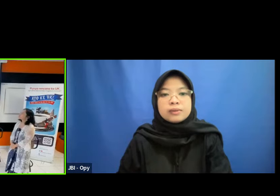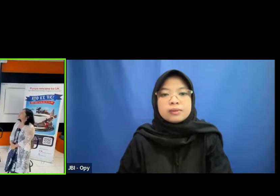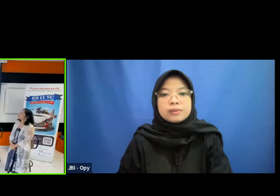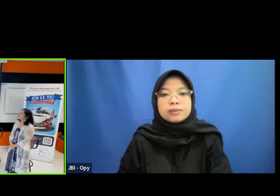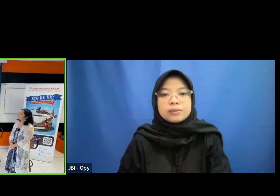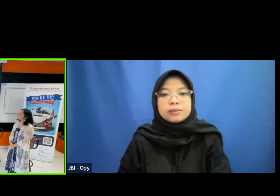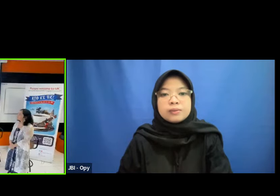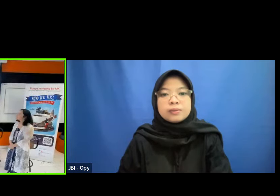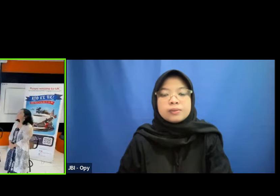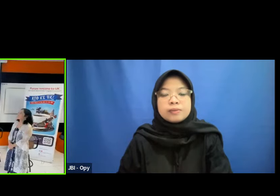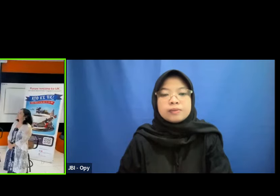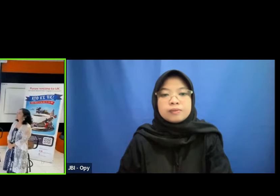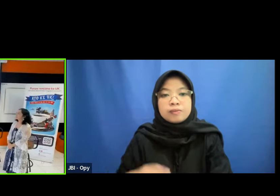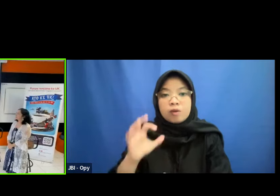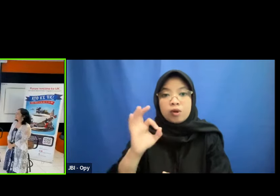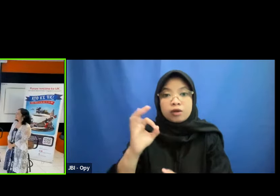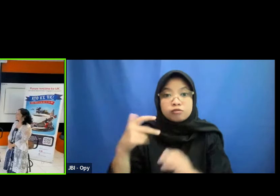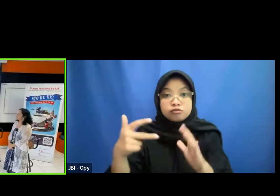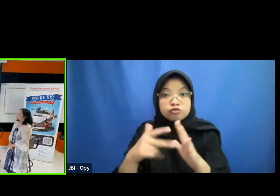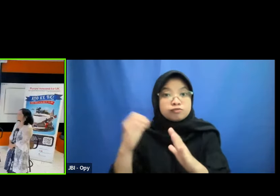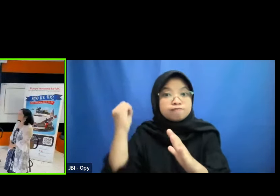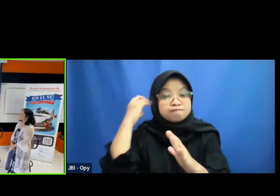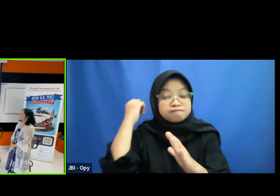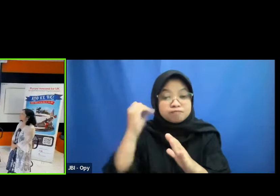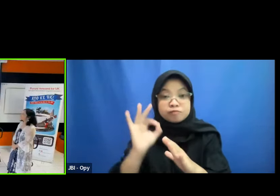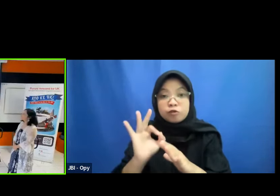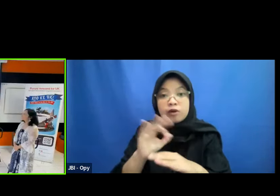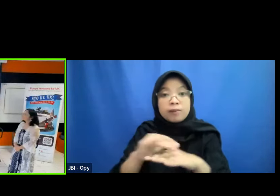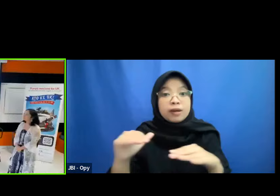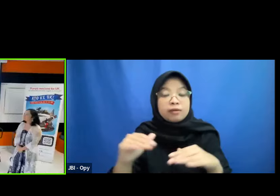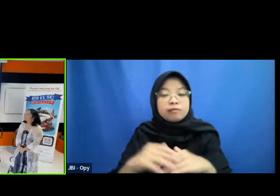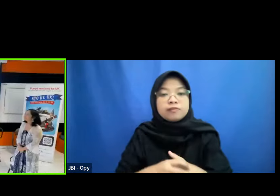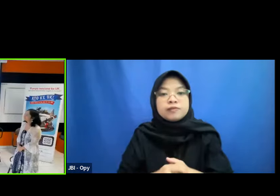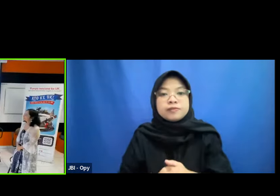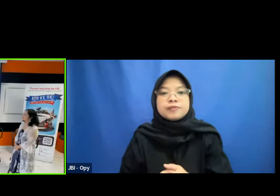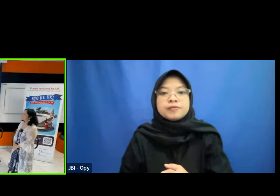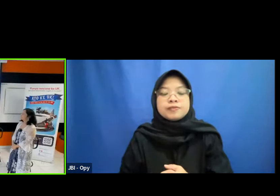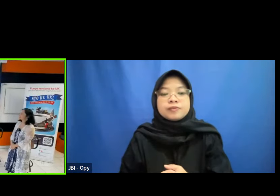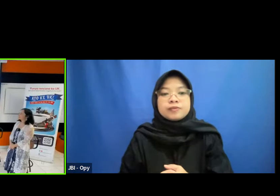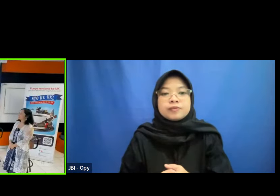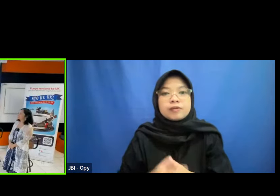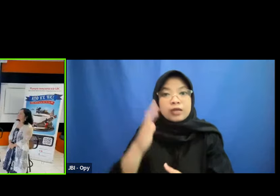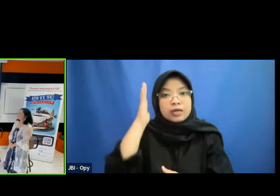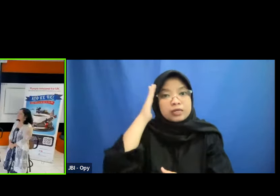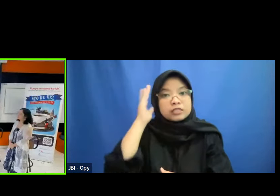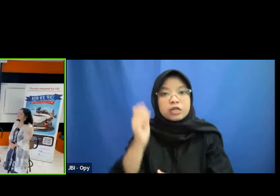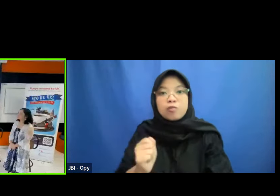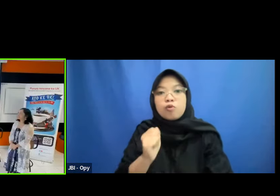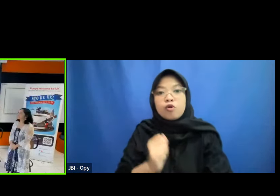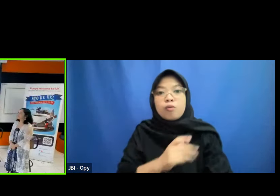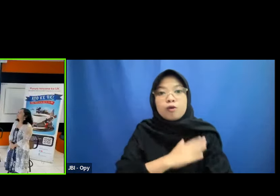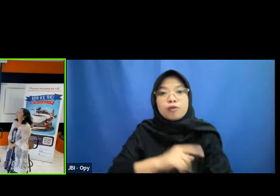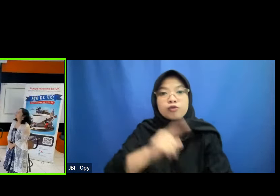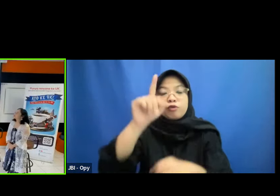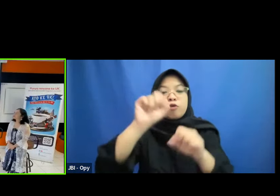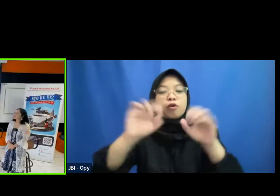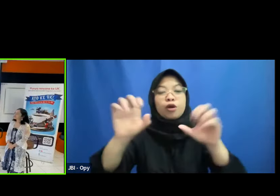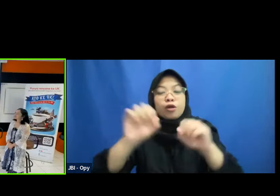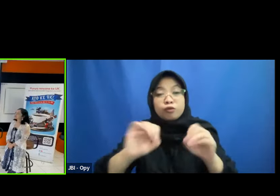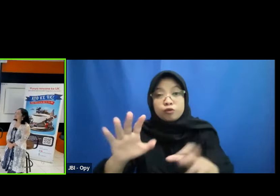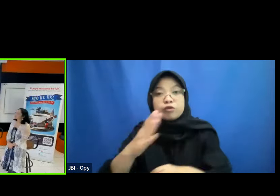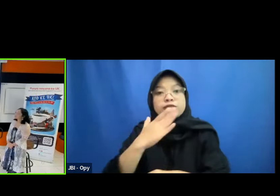Oke terdengar ya di zoom oke eh bismillahahirrahim asalamualaikum warahmatullahi wabarakatuh